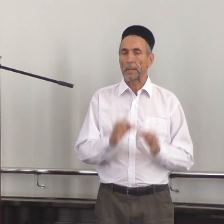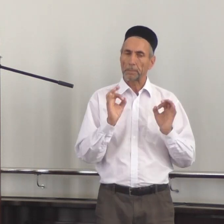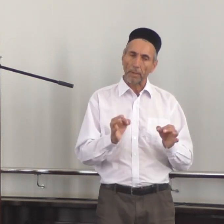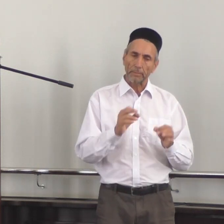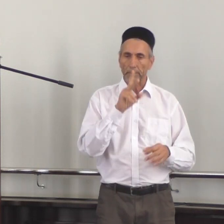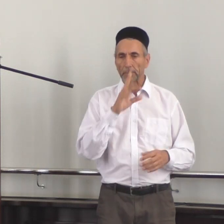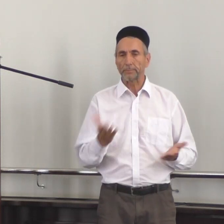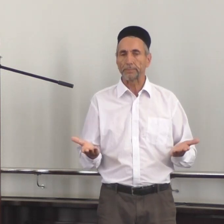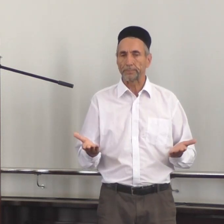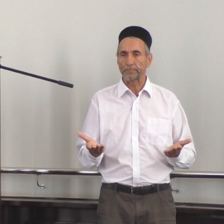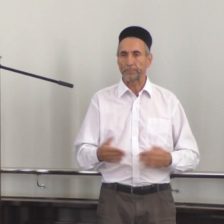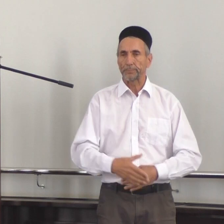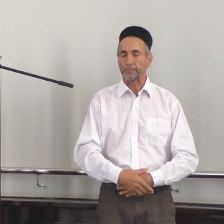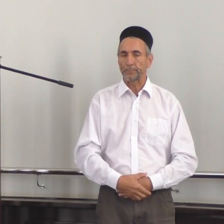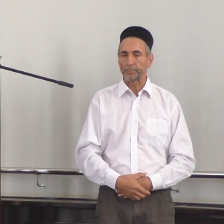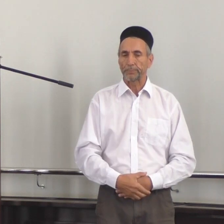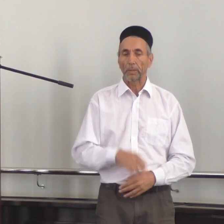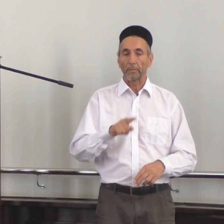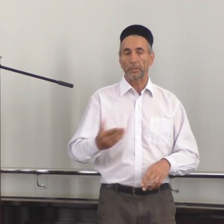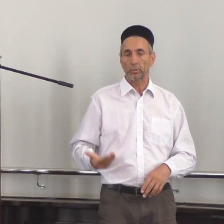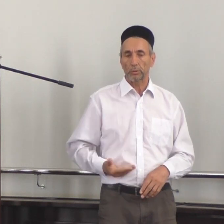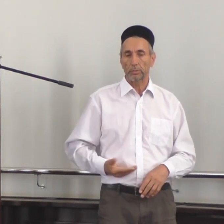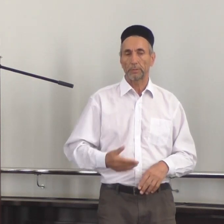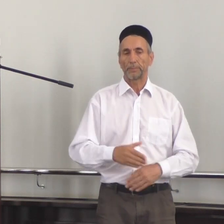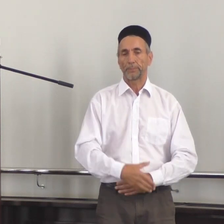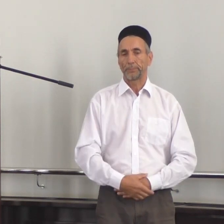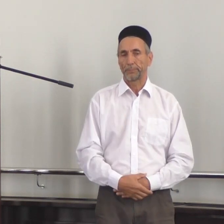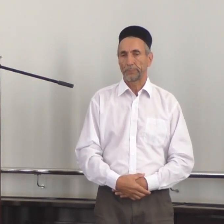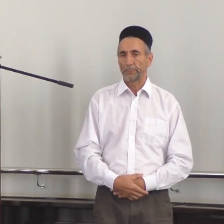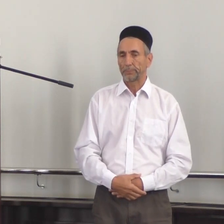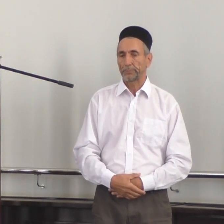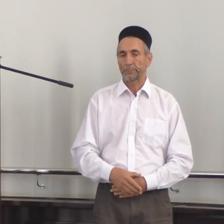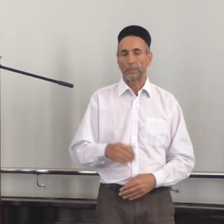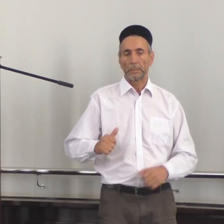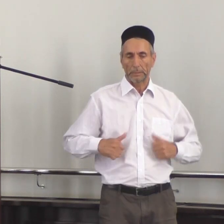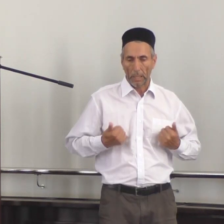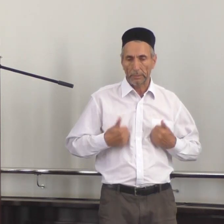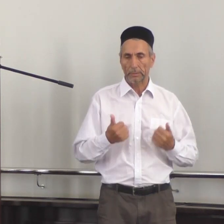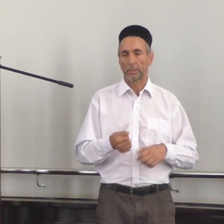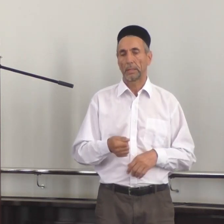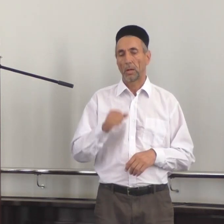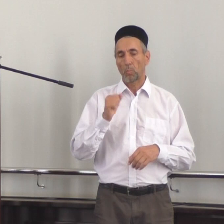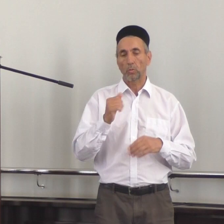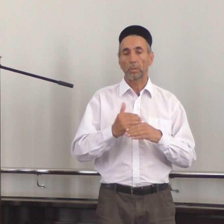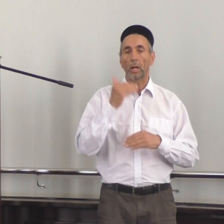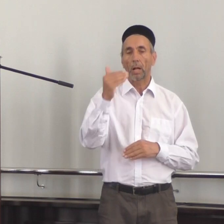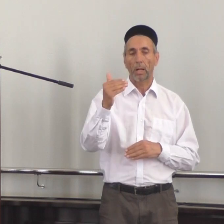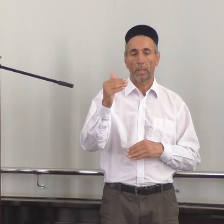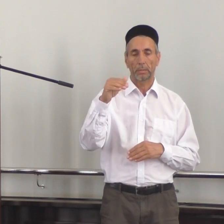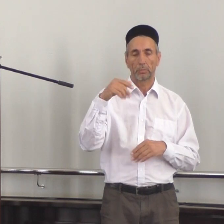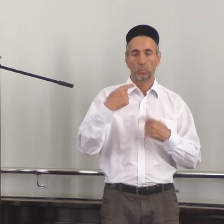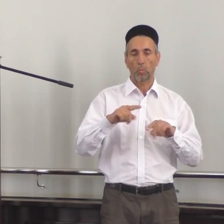dürüst mü, yok mu? Bu dünyada mı tırışa? Яки ахирет өчен